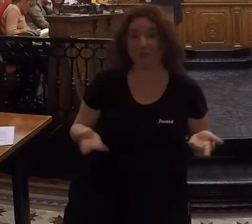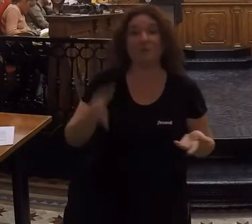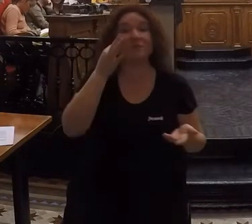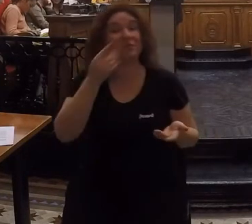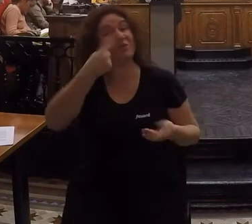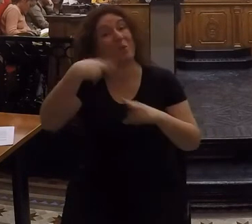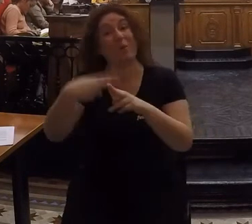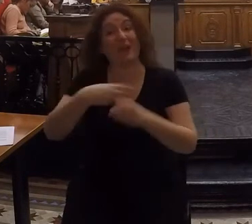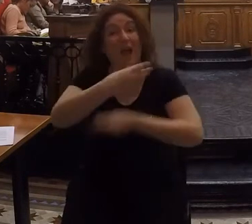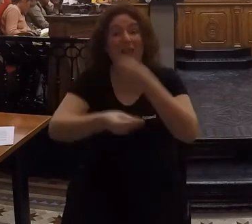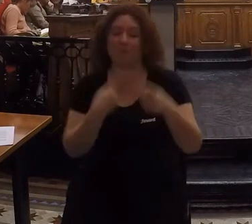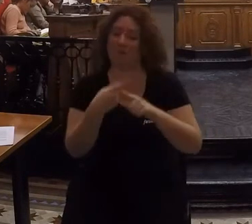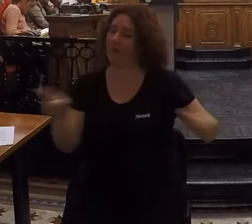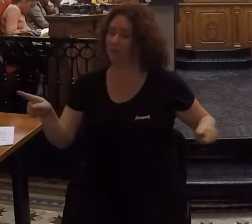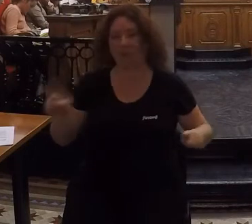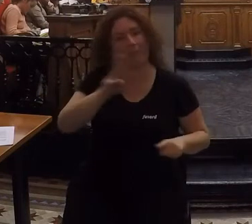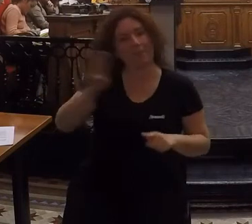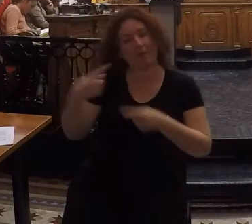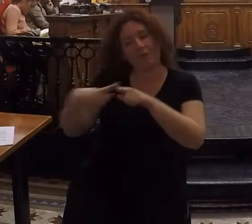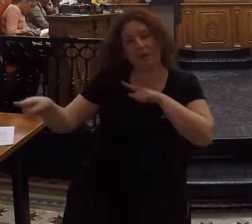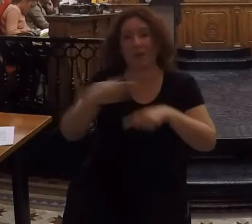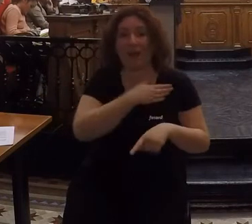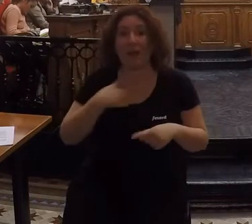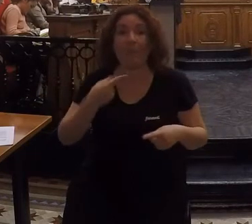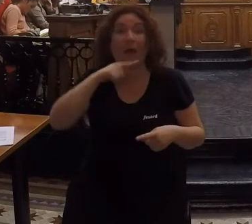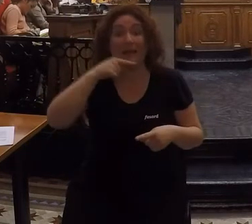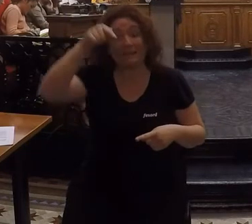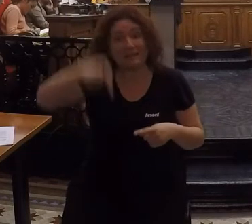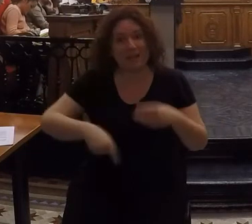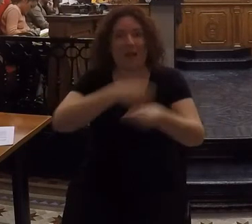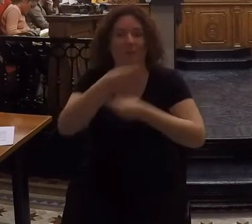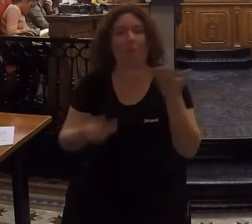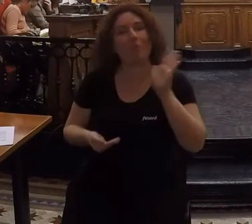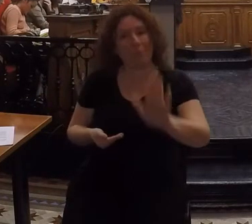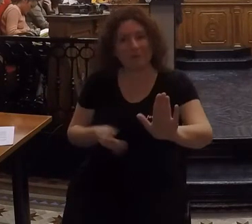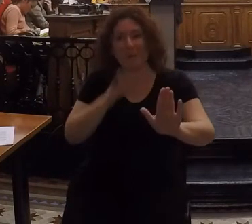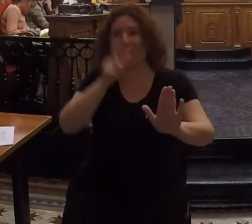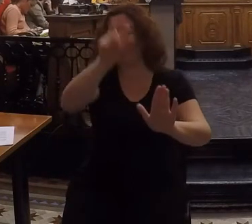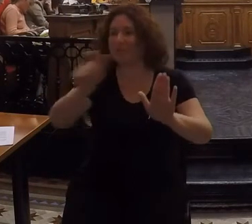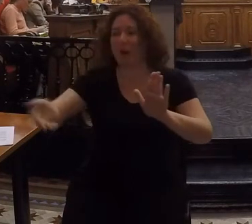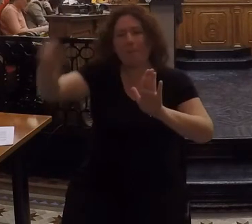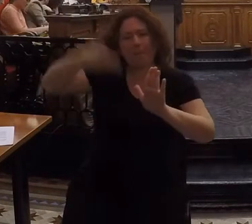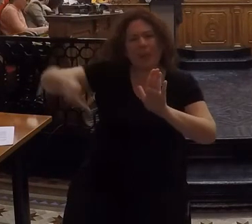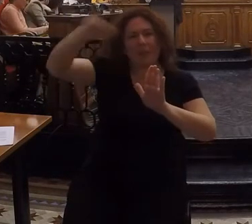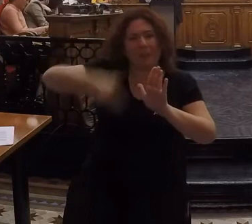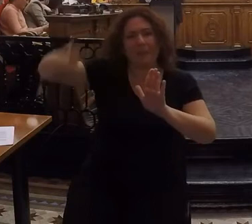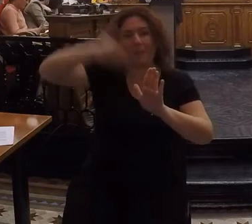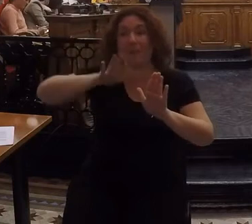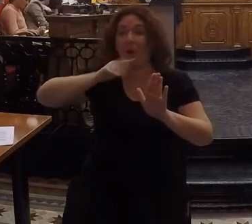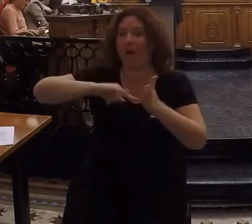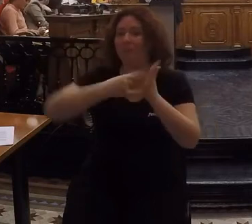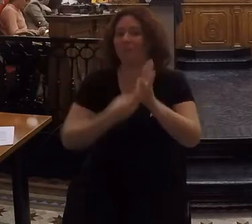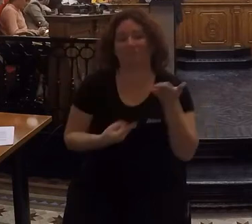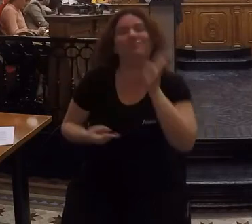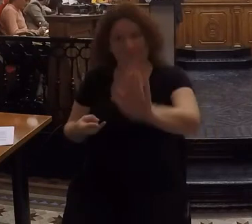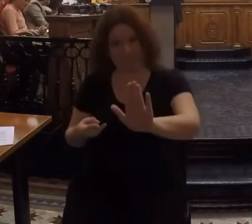trabajar para traer a Elche durante este próximo año medidas históricamente reclamadas por miles de ilicitanos y que hasta ahora o no se sabía